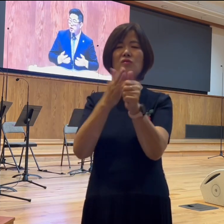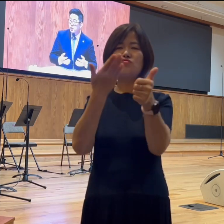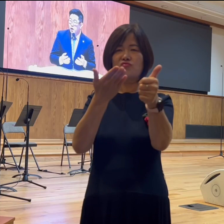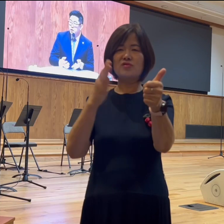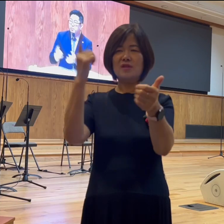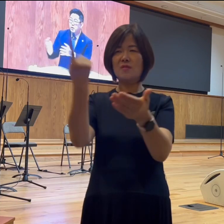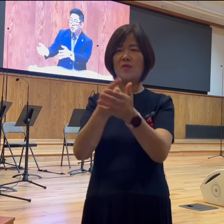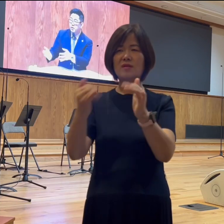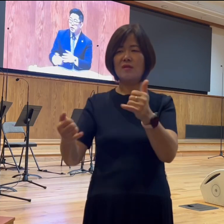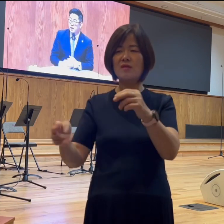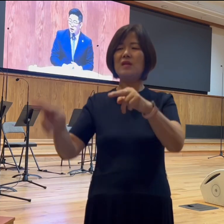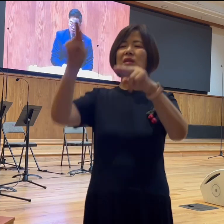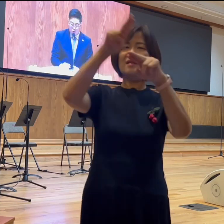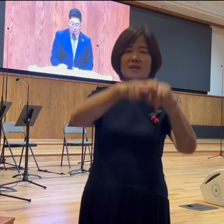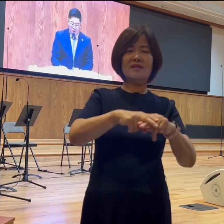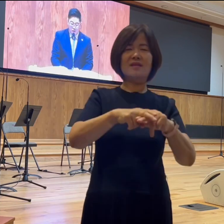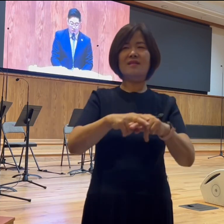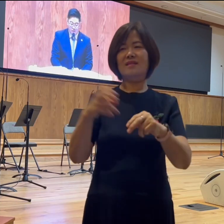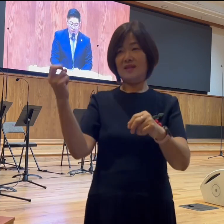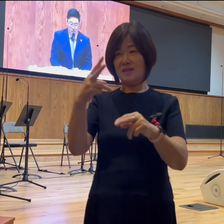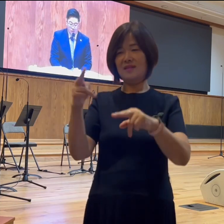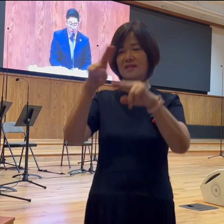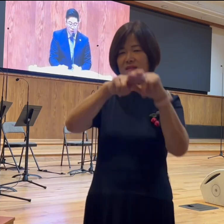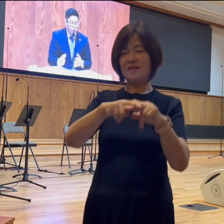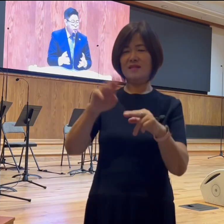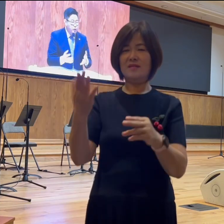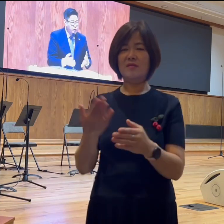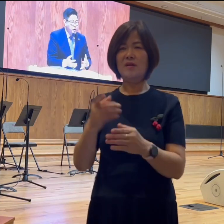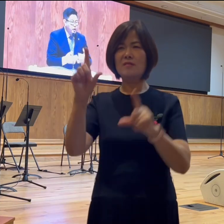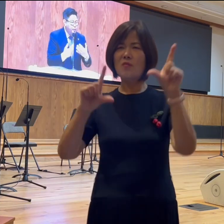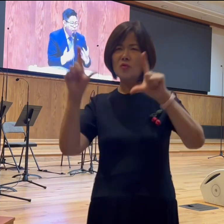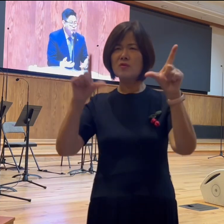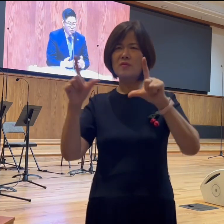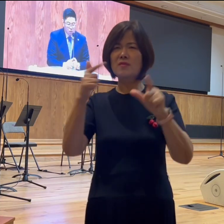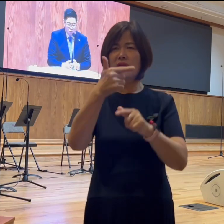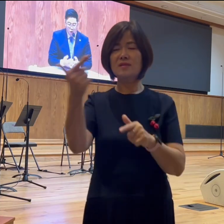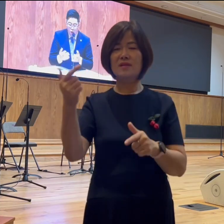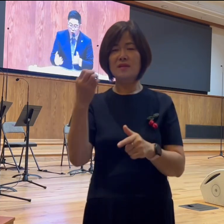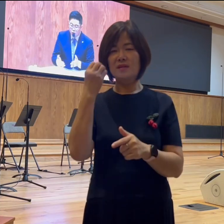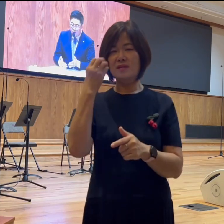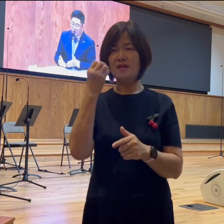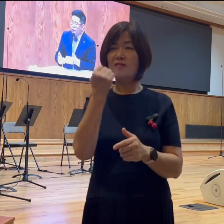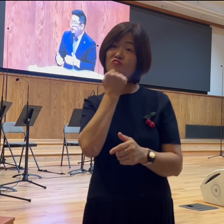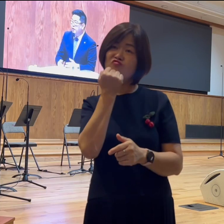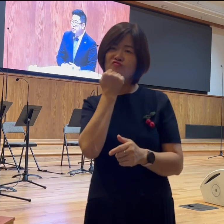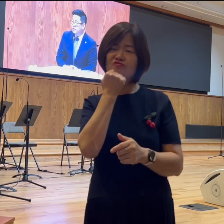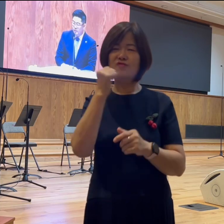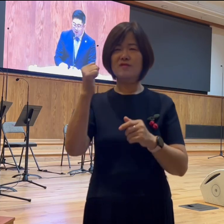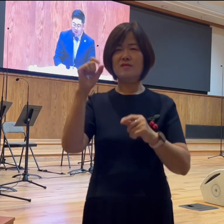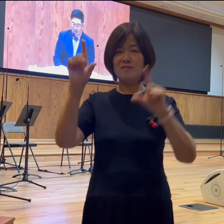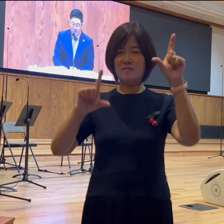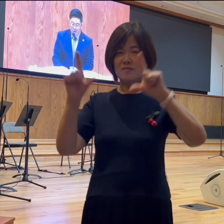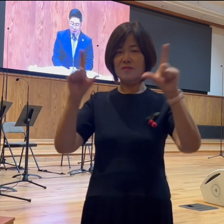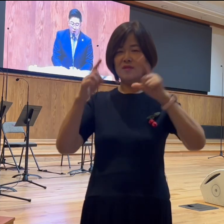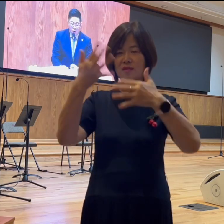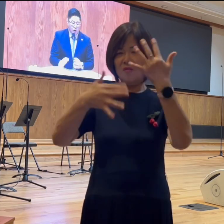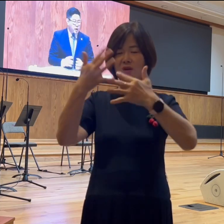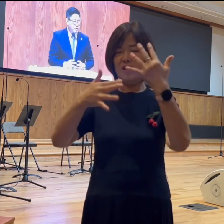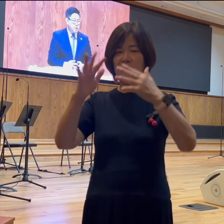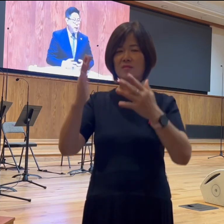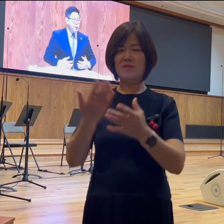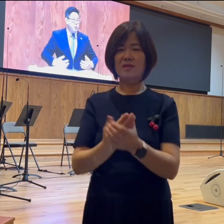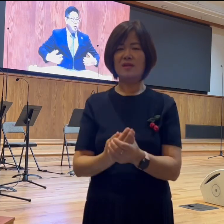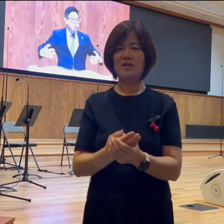와서 금방 그 의자에 다시 앉혀줍니다. 그 모습이 굉장히 이렇게 풍자적으로 우스꽝스럽게 그려져 있습니다. 영화관에